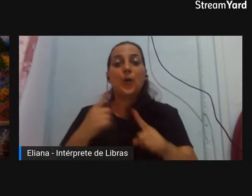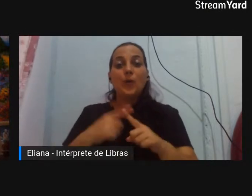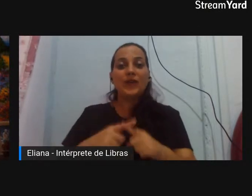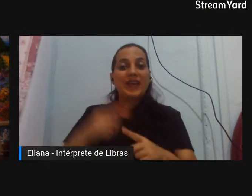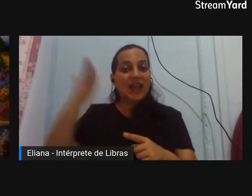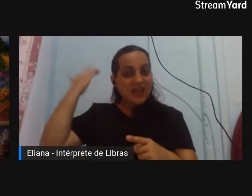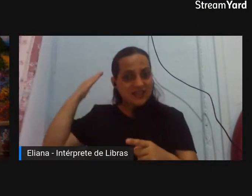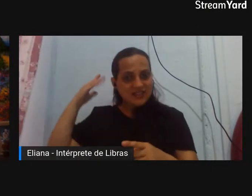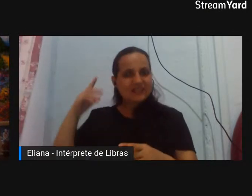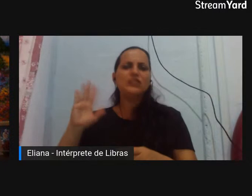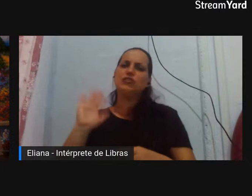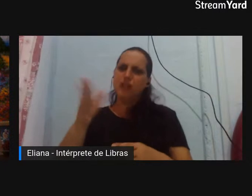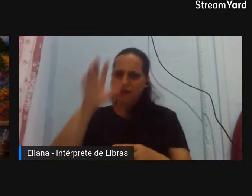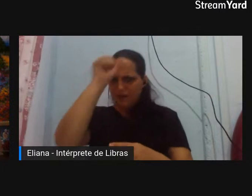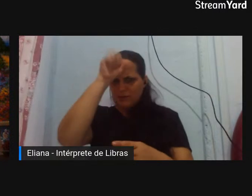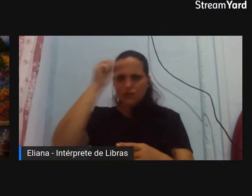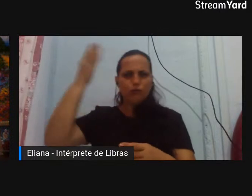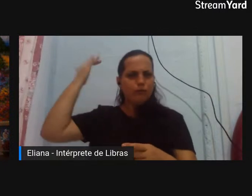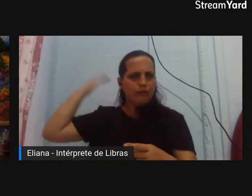acumulado.